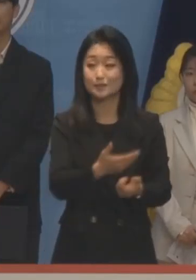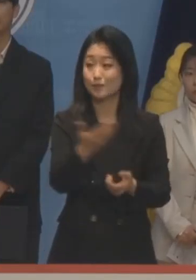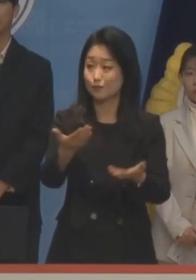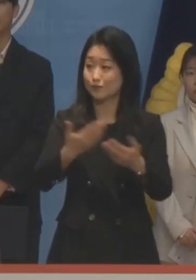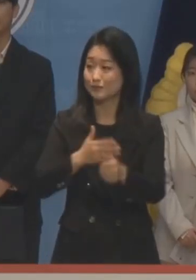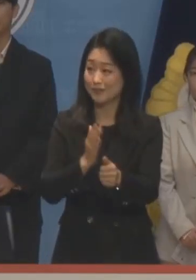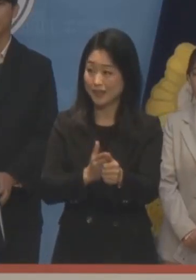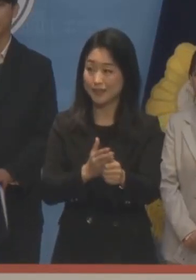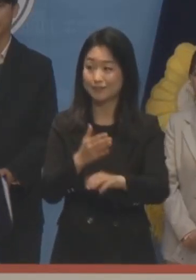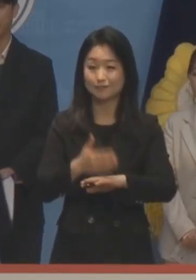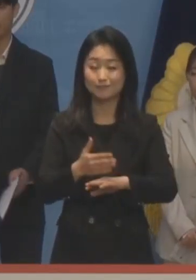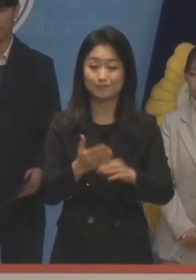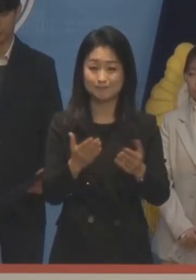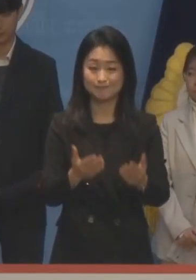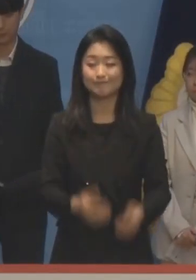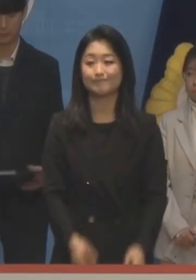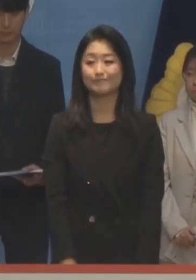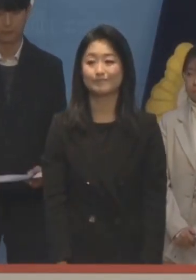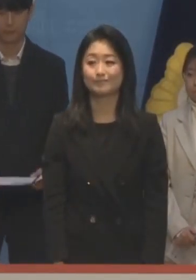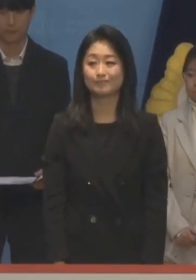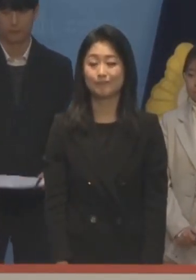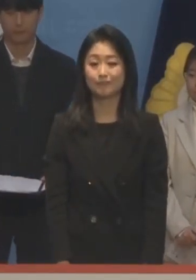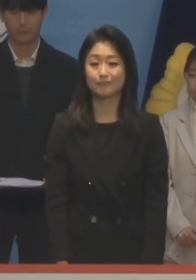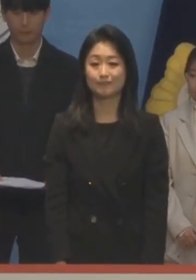호소드립니다. 감사합니다.